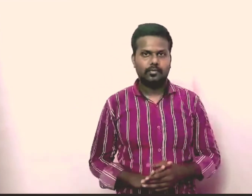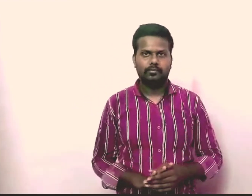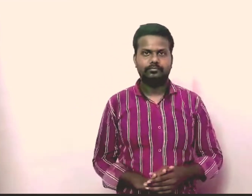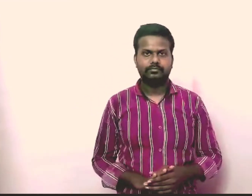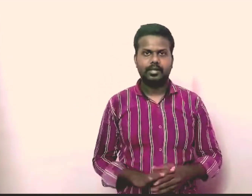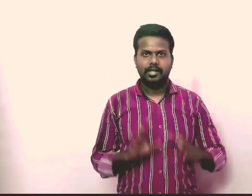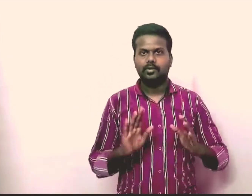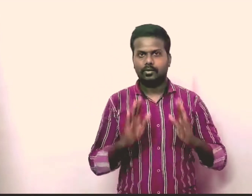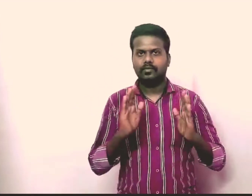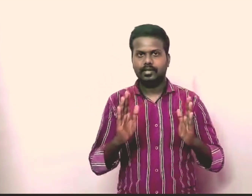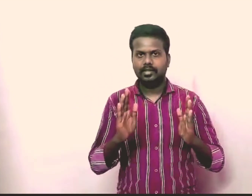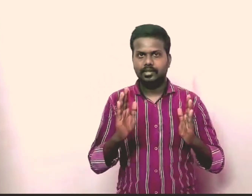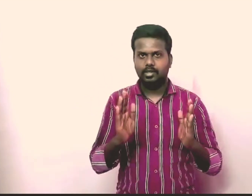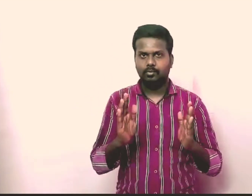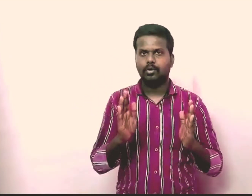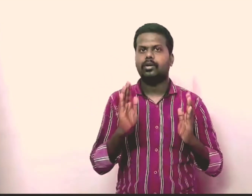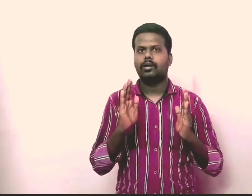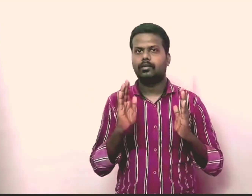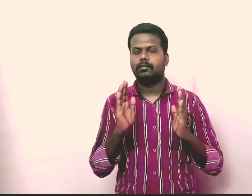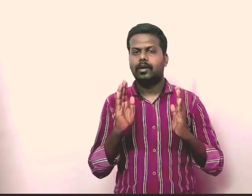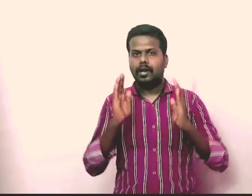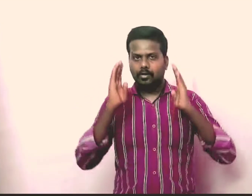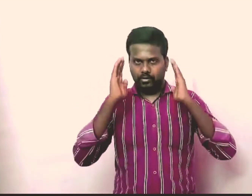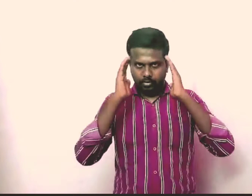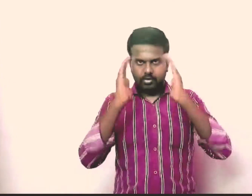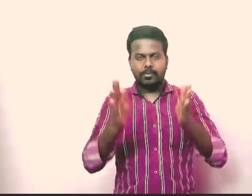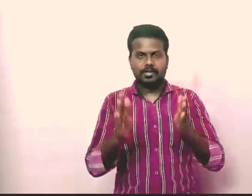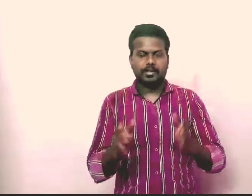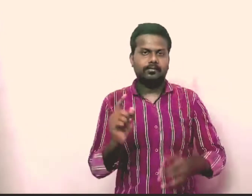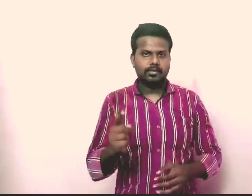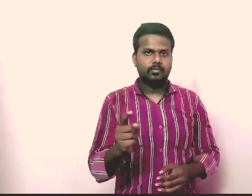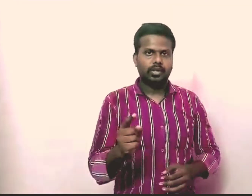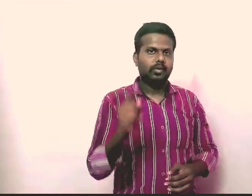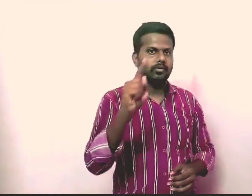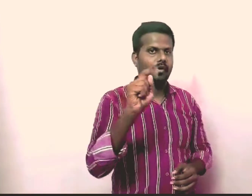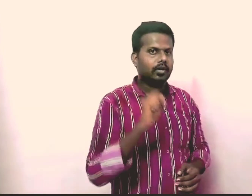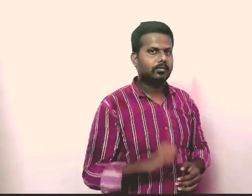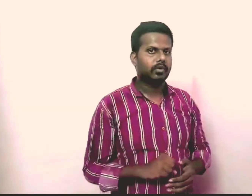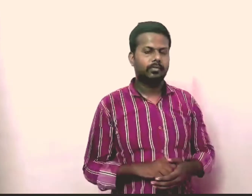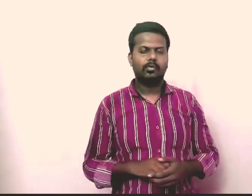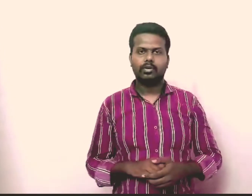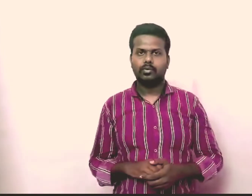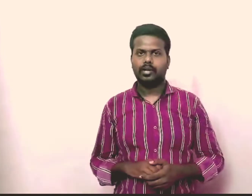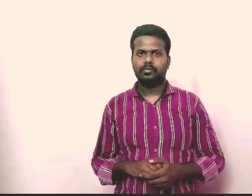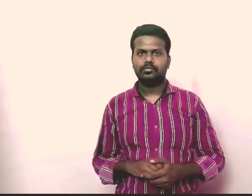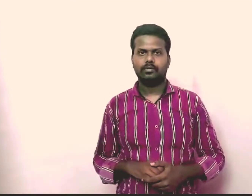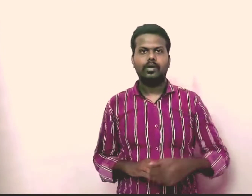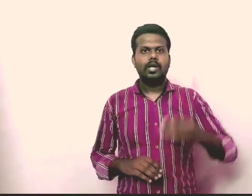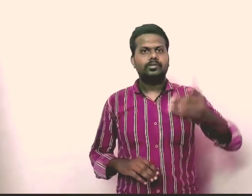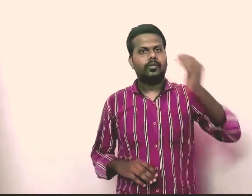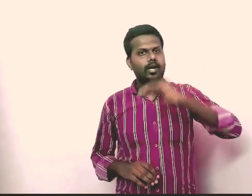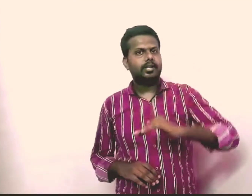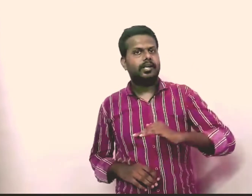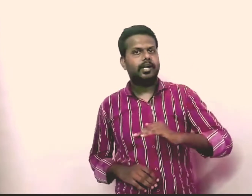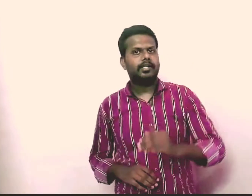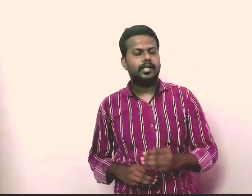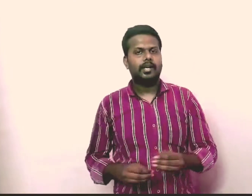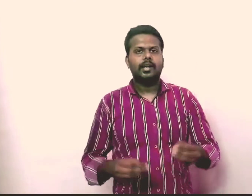வரும். இதோ இவங்க இந்த திருட்டு கும்பலோட ஒரு நோக்கமே அதுதான். முதல்ல ஒரு ஃபாரின் மூலமா உங்களுக்கு ஒரு ரெக்வஸ்ட் வரும். சோ ஃபாரின் ஐடியா இருக்கே,